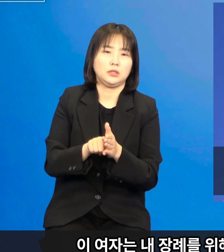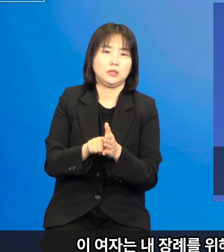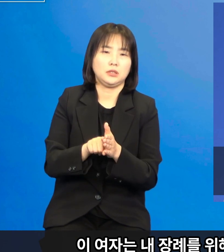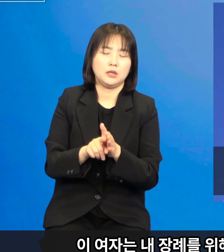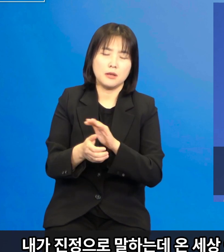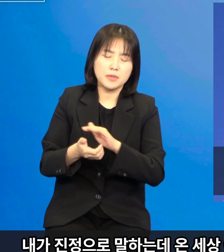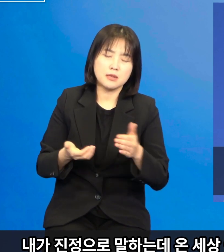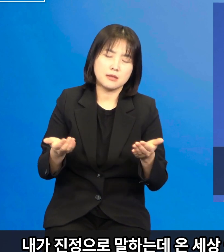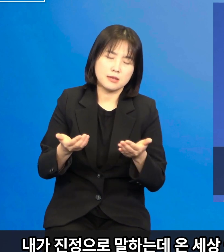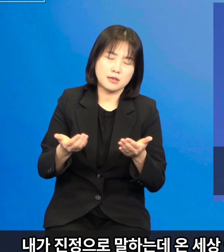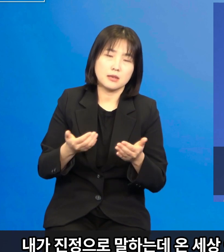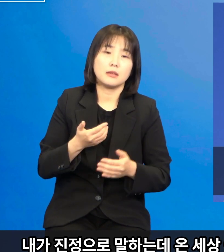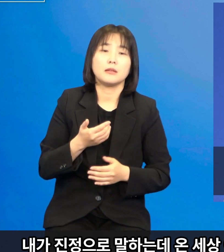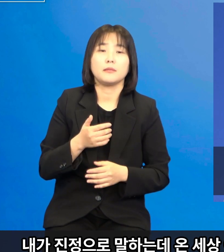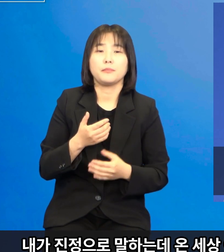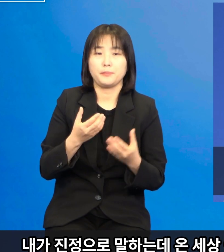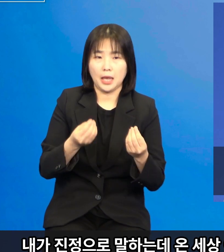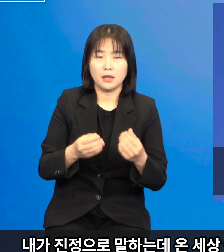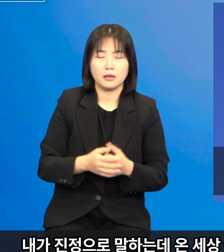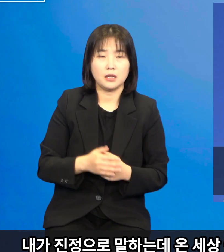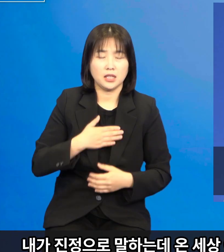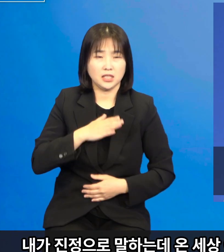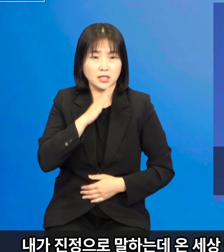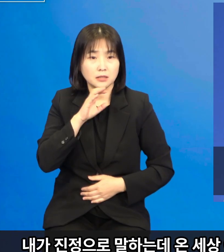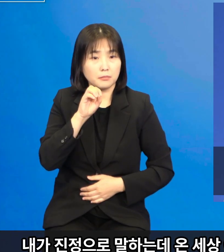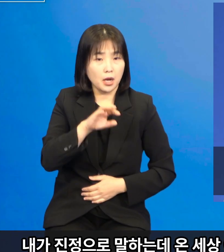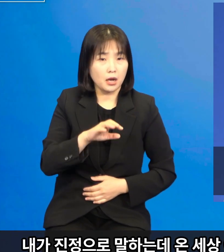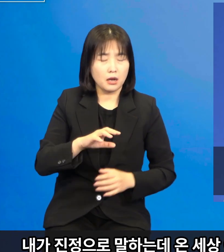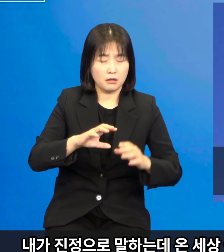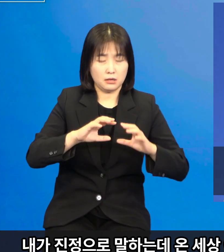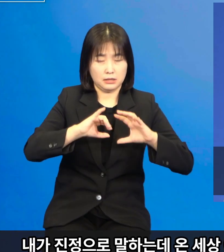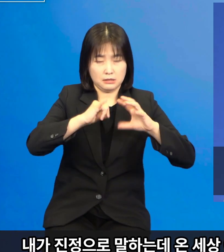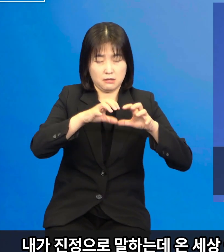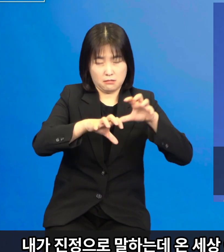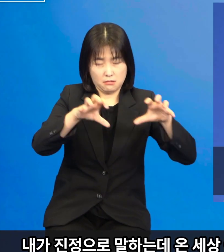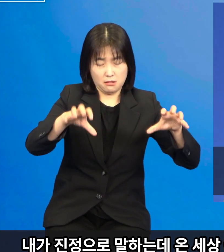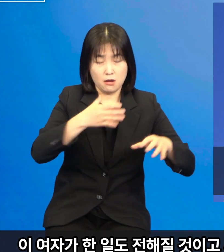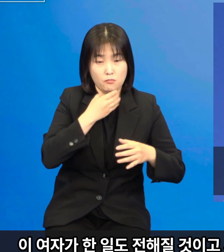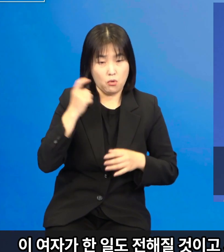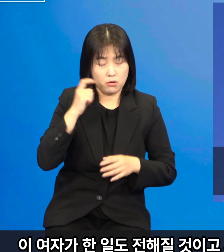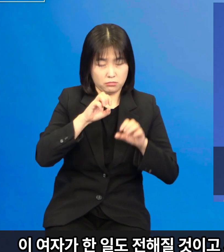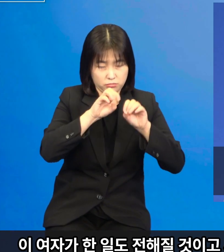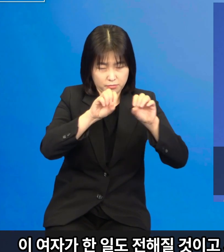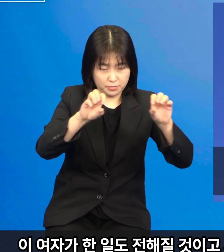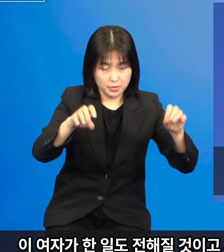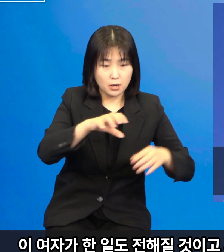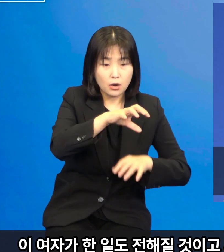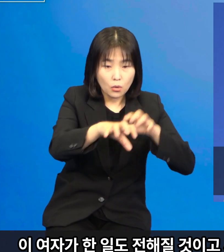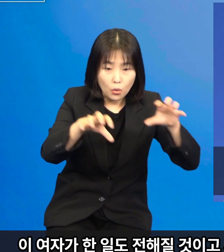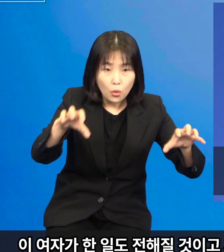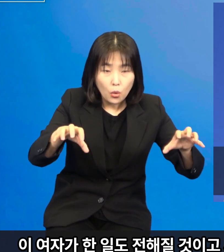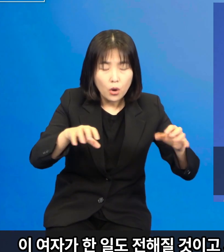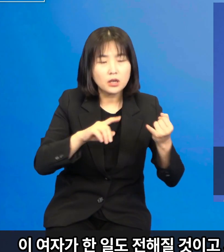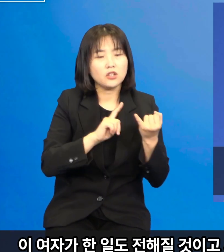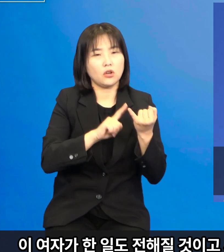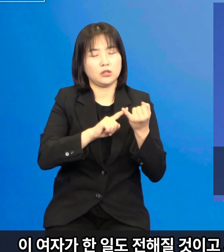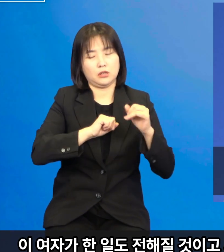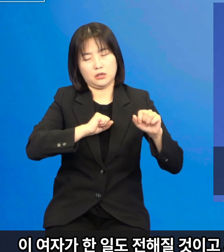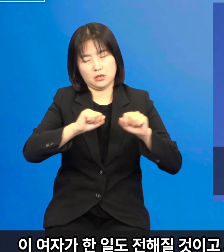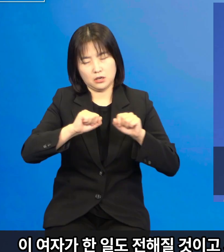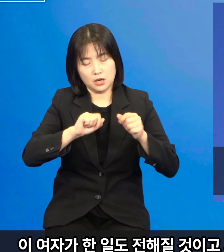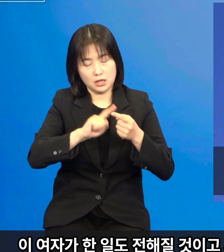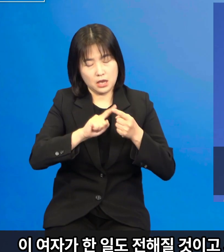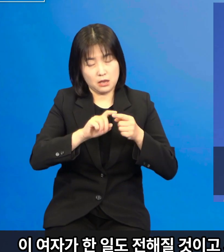미리 한 셈이다. 내가 진정으로 말하는데 온 세상 어디든지 복음이 전파되는 곳마다 이 여자가 한 일도 전해질 것이고 사람들이